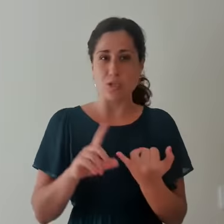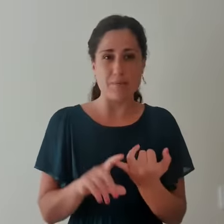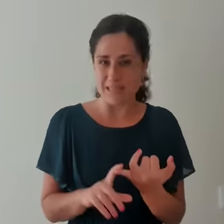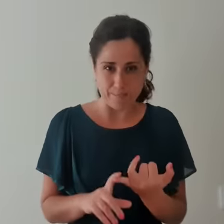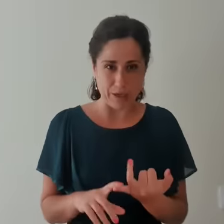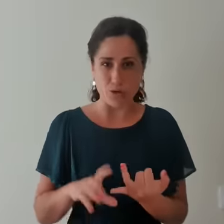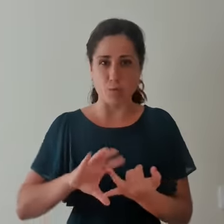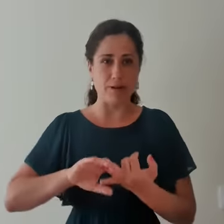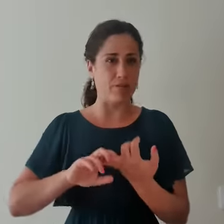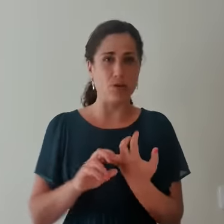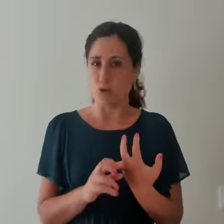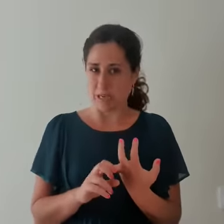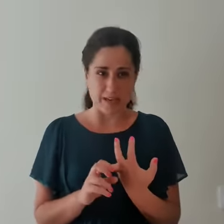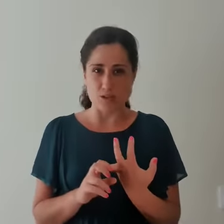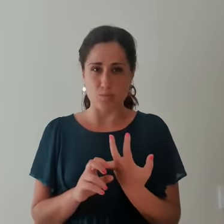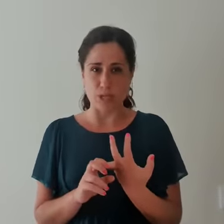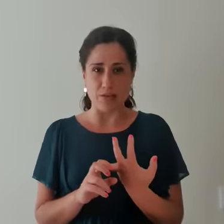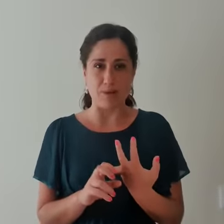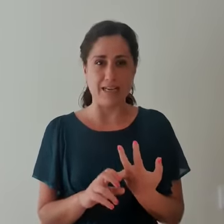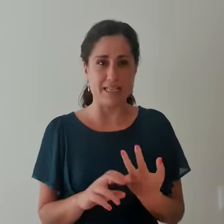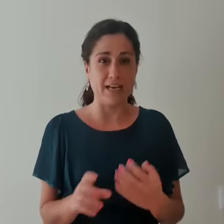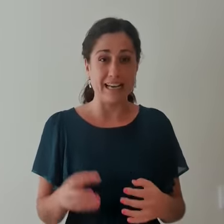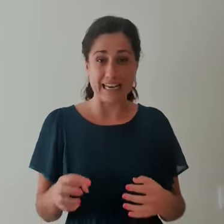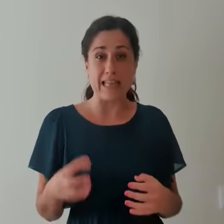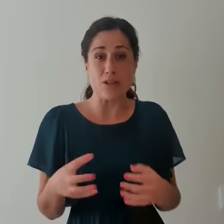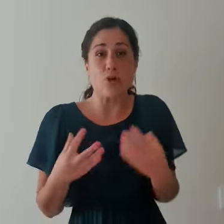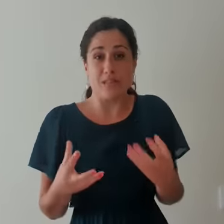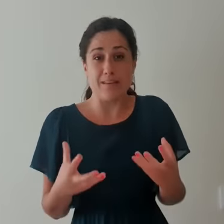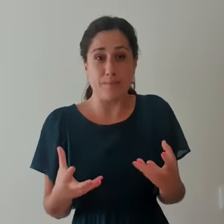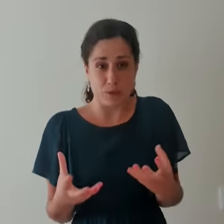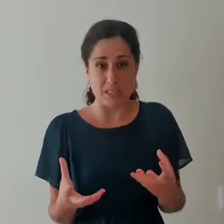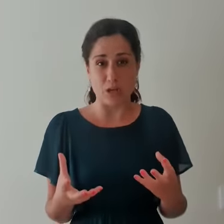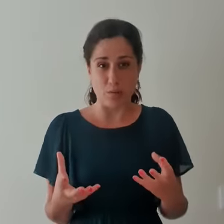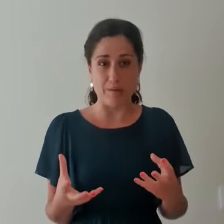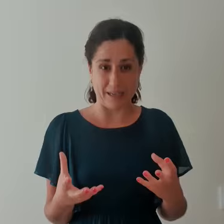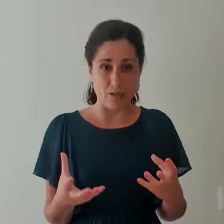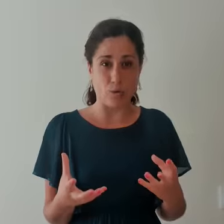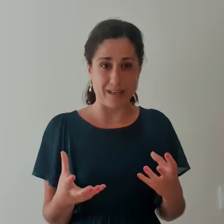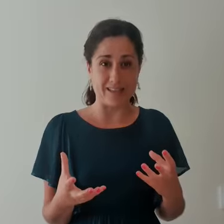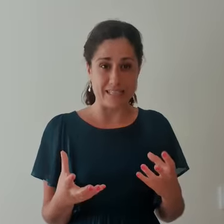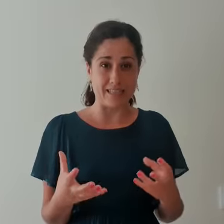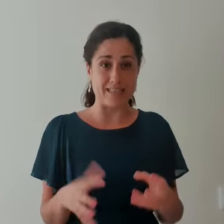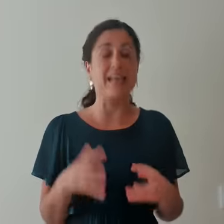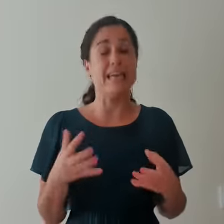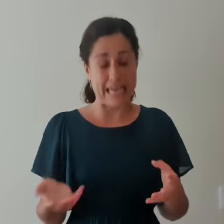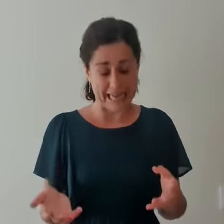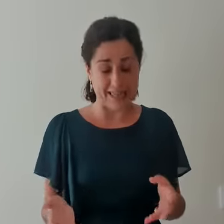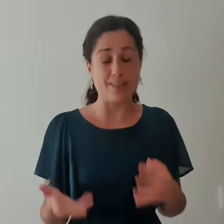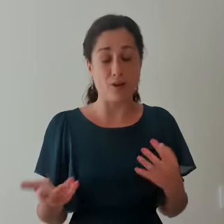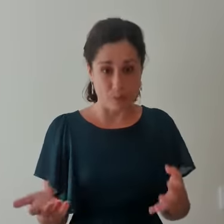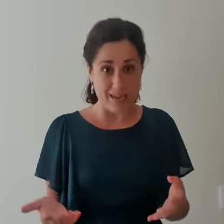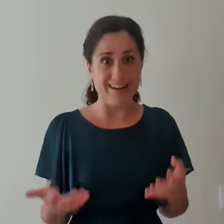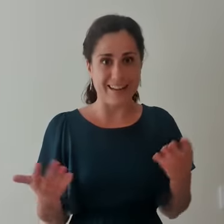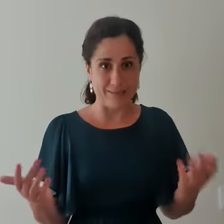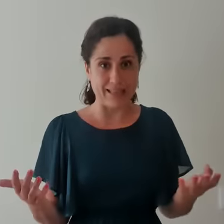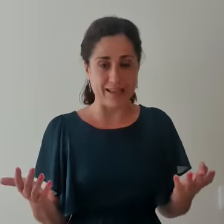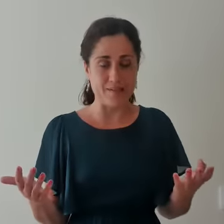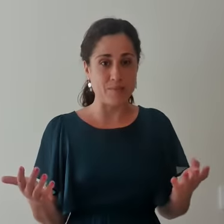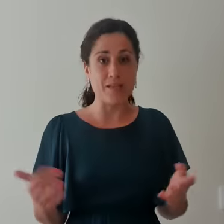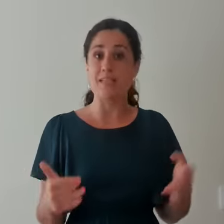solamente el pequeño comercio, los mercados municipales, relanzando algo tan importante como Mercado 47 y haciéndolo bien de verdad, sino,